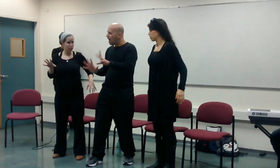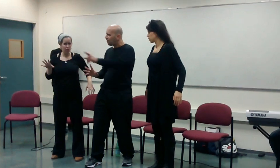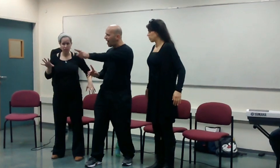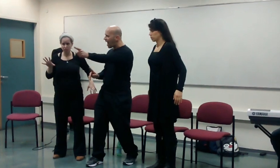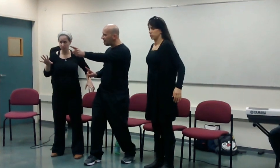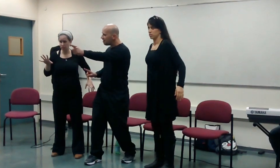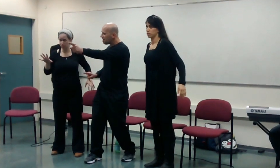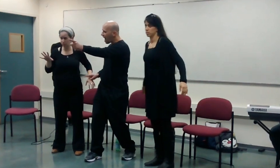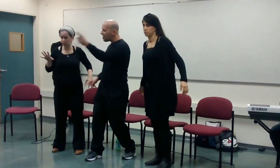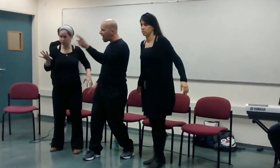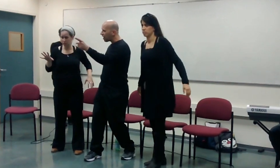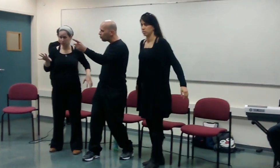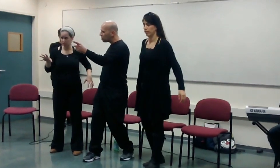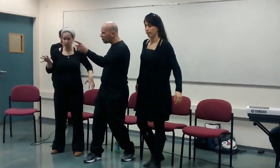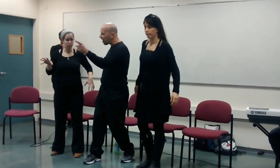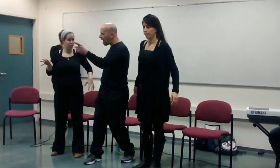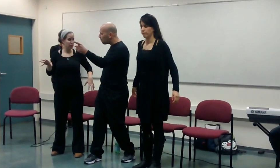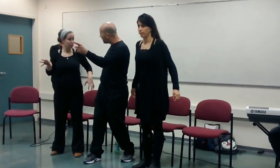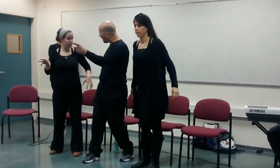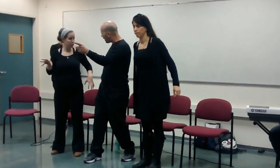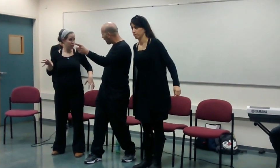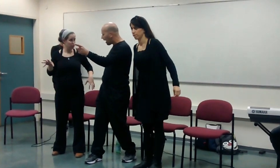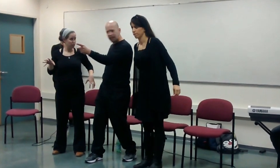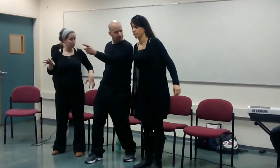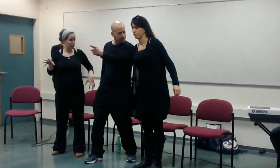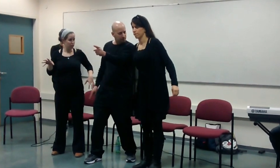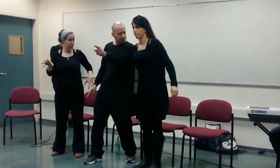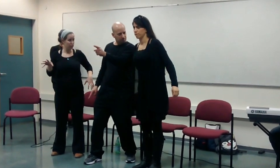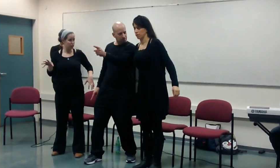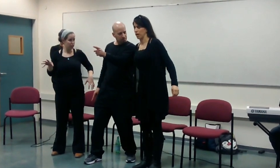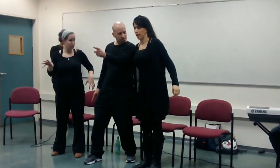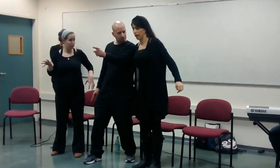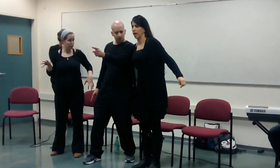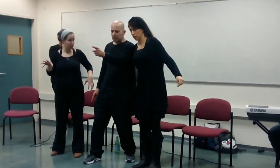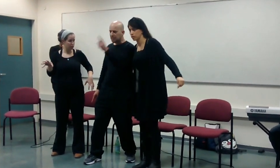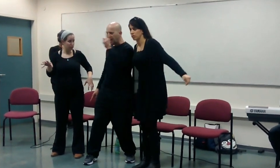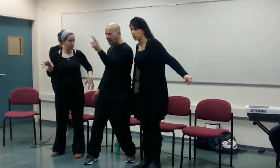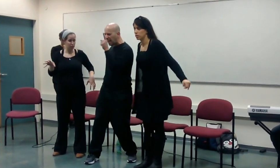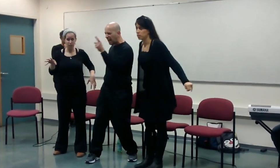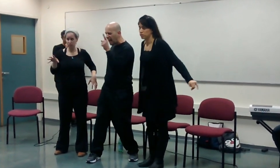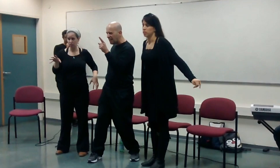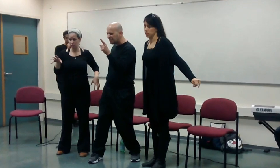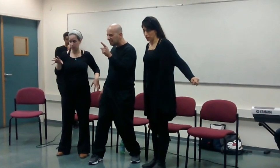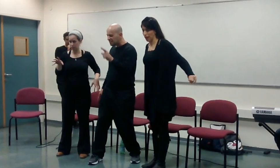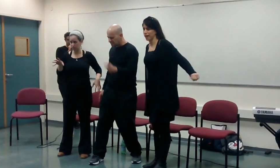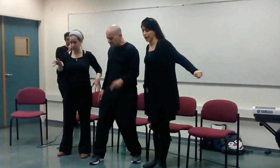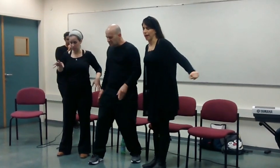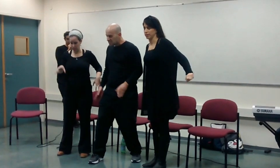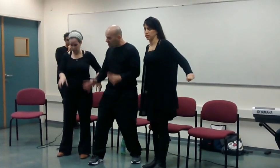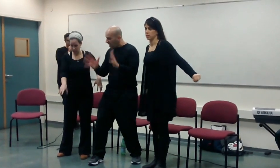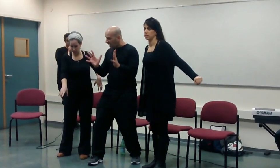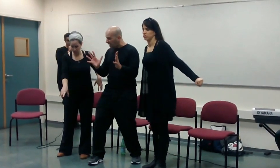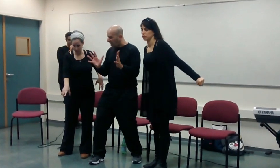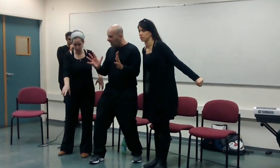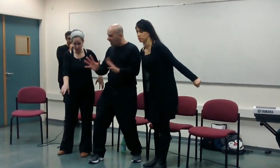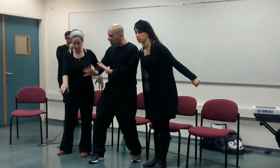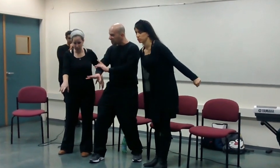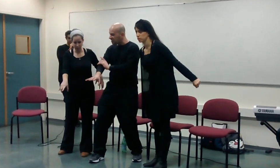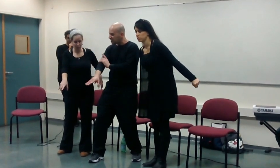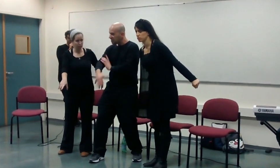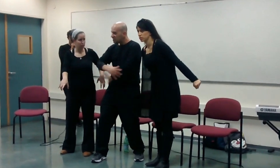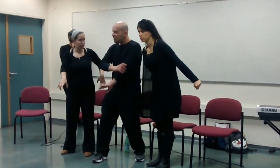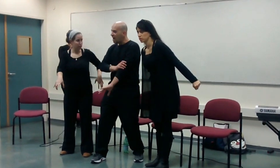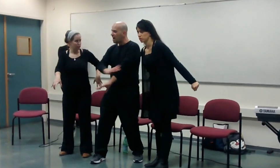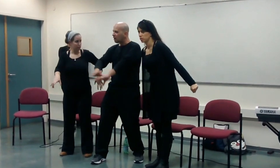סמסטרים. אבל אנחנו נבחר בדרך אחת. דרך אחת. דרך